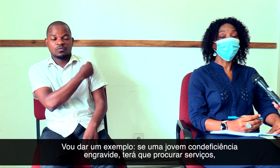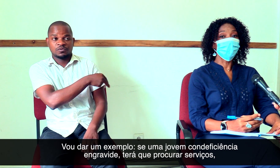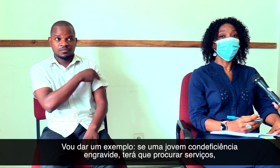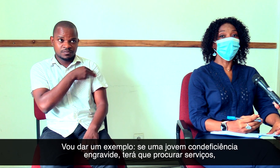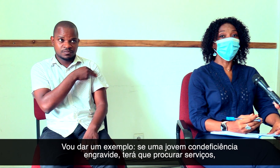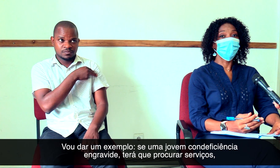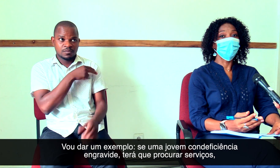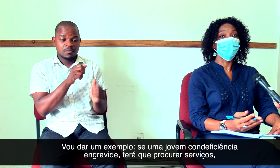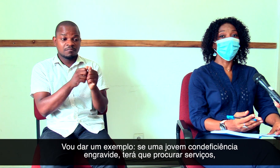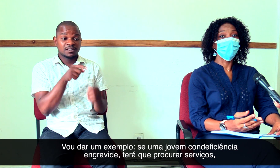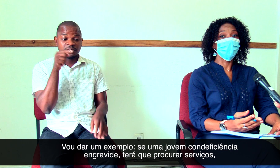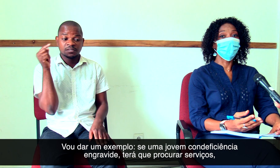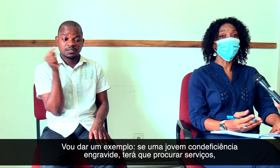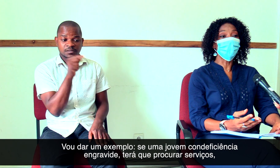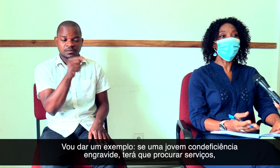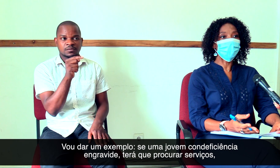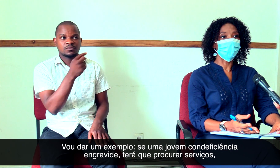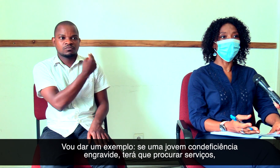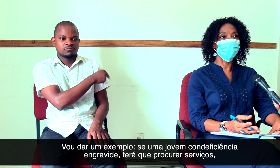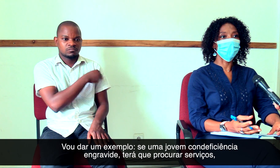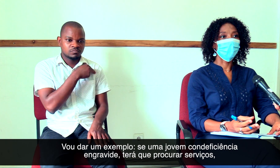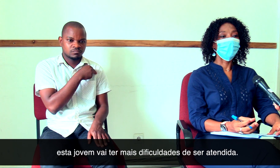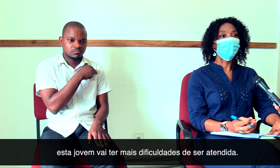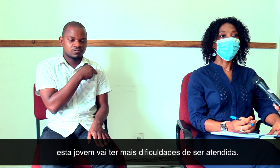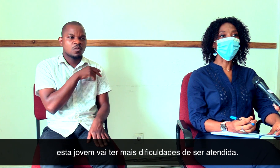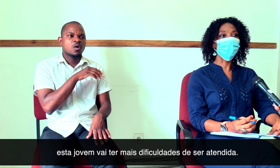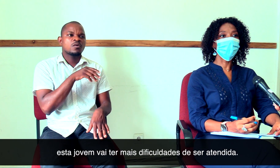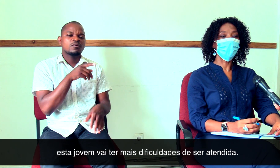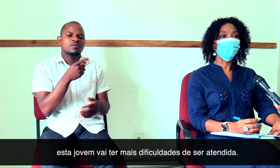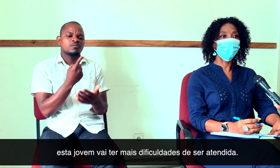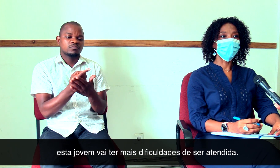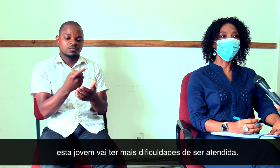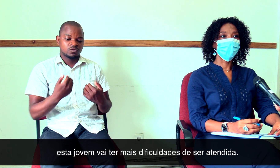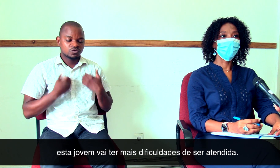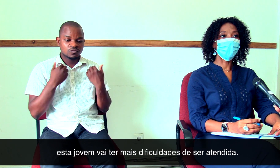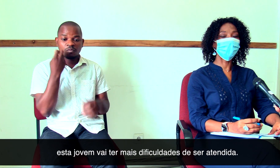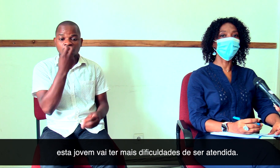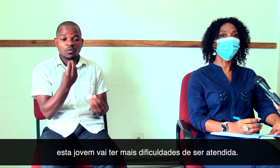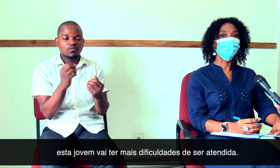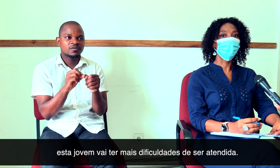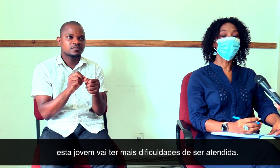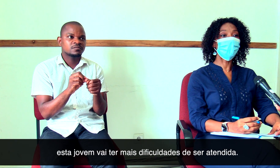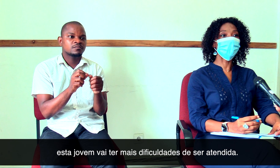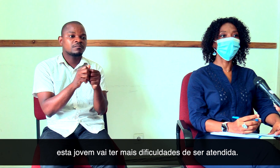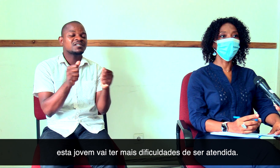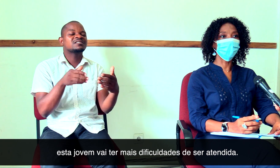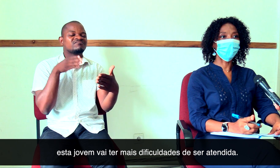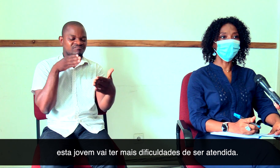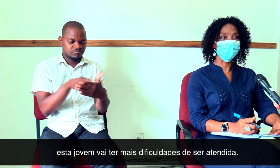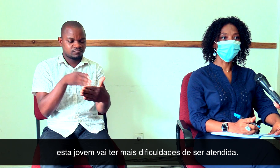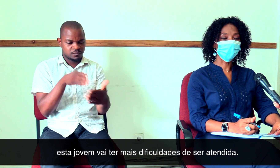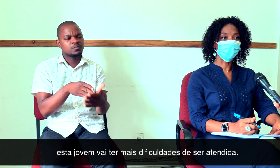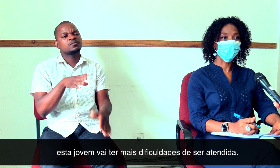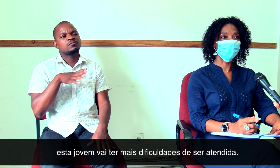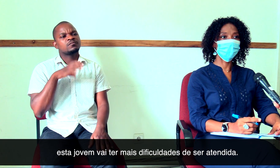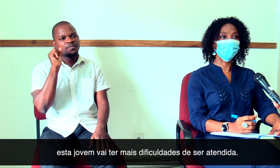têm que procurar serviços. Este jovem vai ter mais